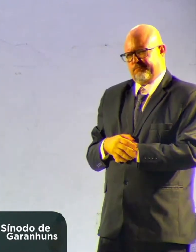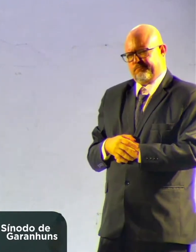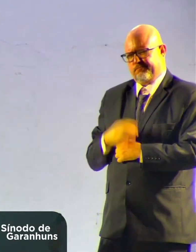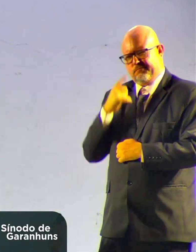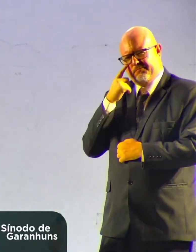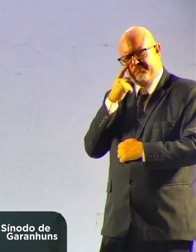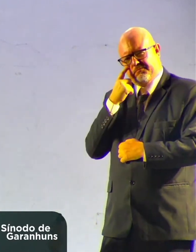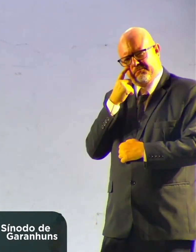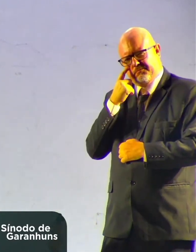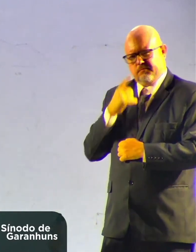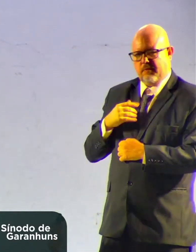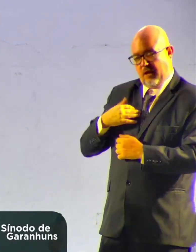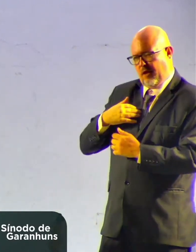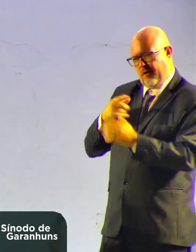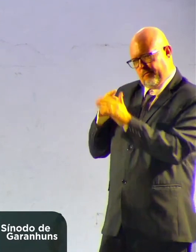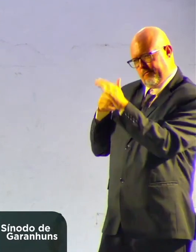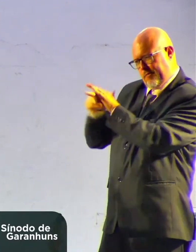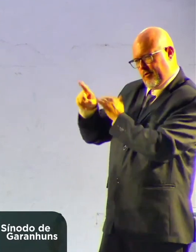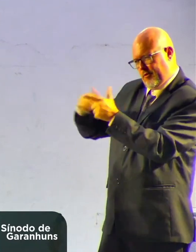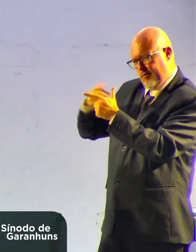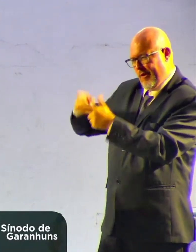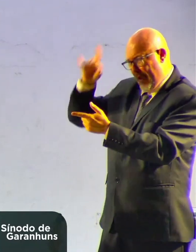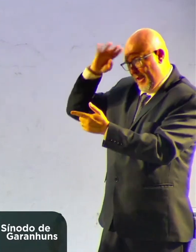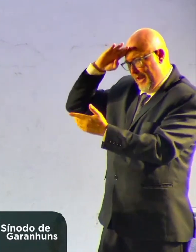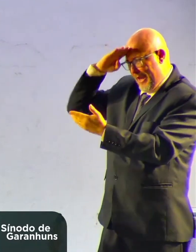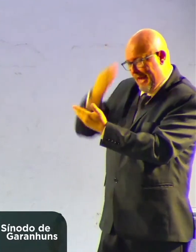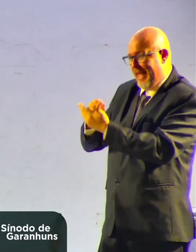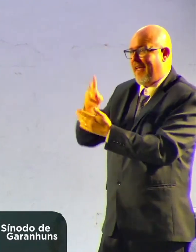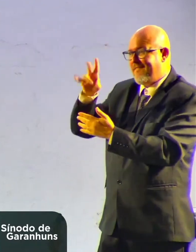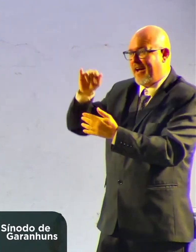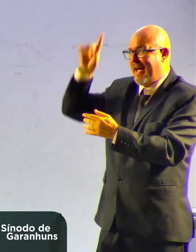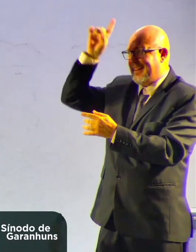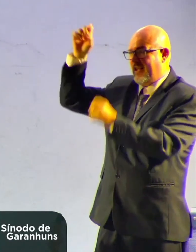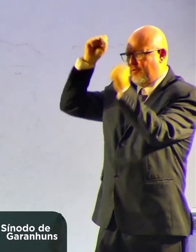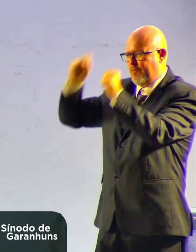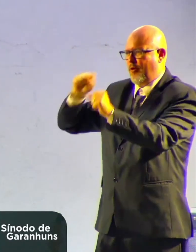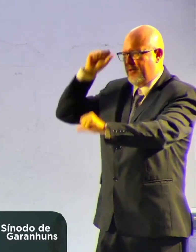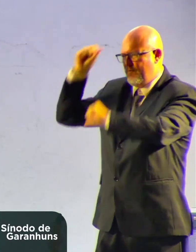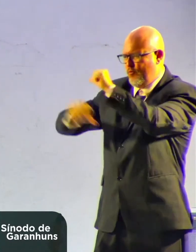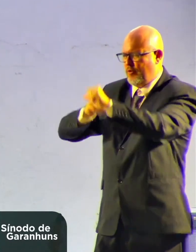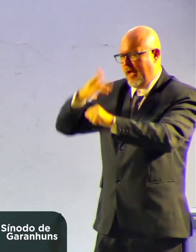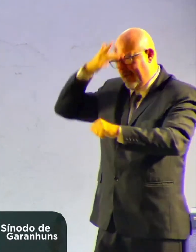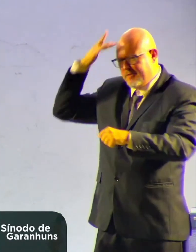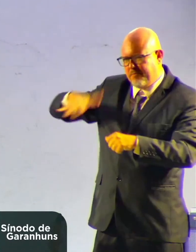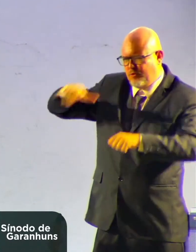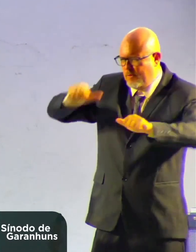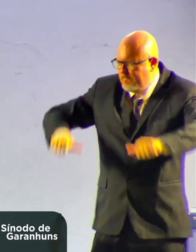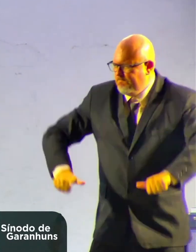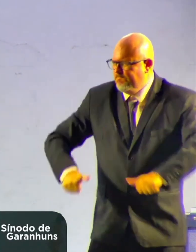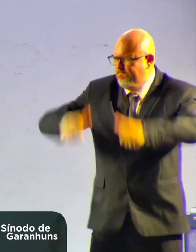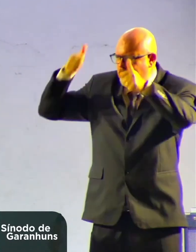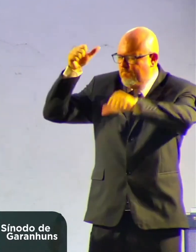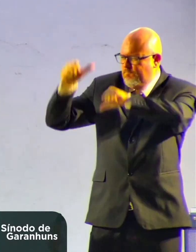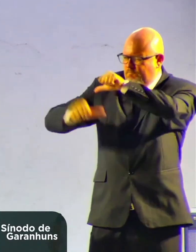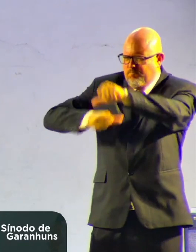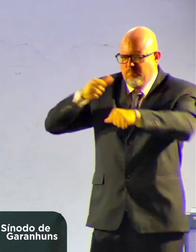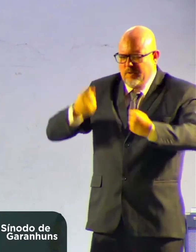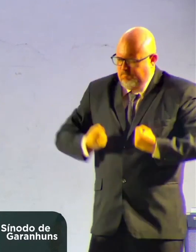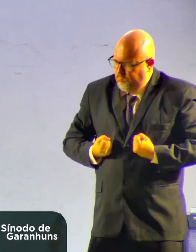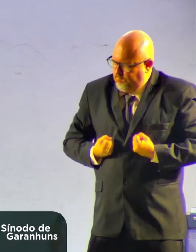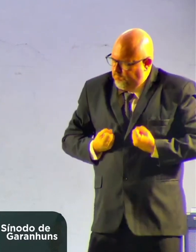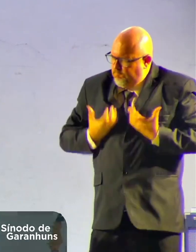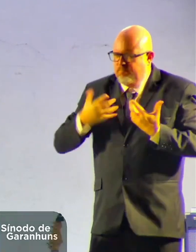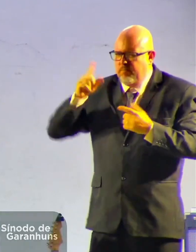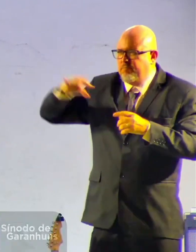me perguntou ainda: mas o senhor crê que ainda hoje Deus possa trazer um avivamento e impactar uma